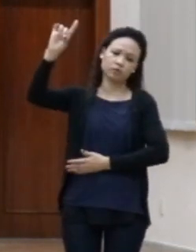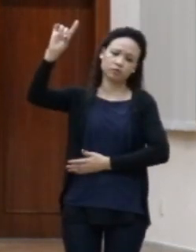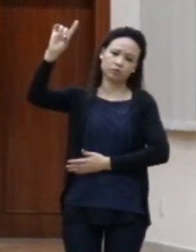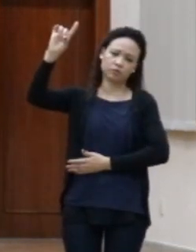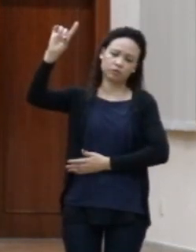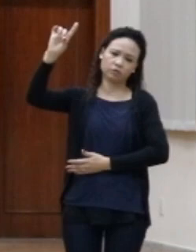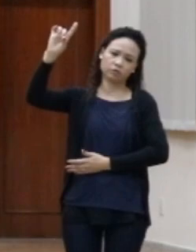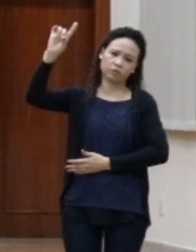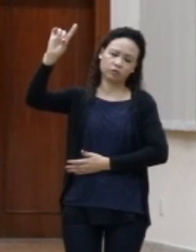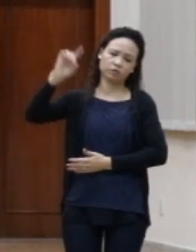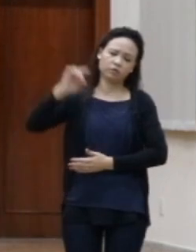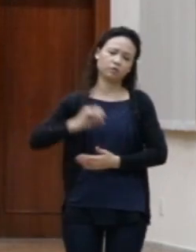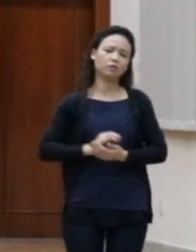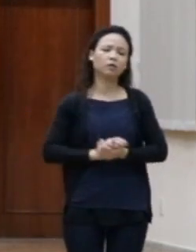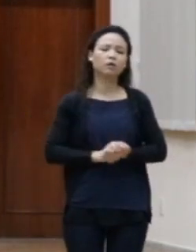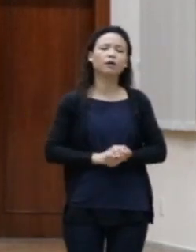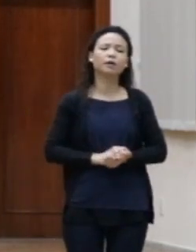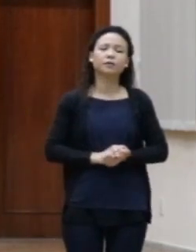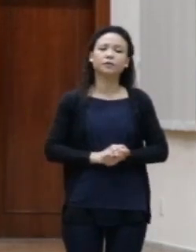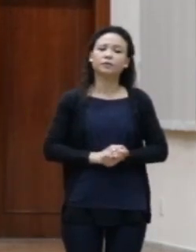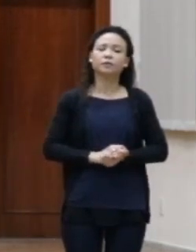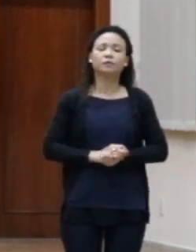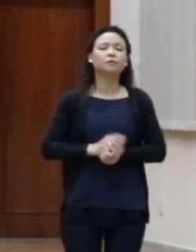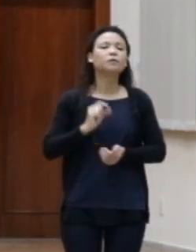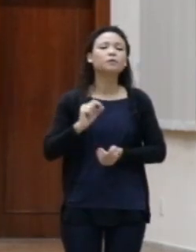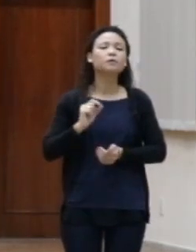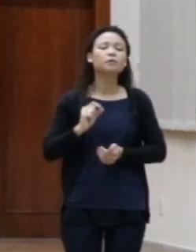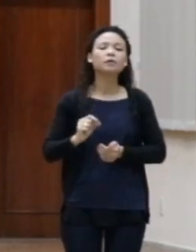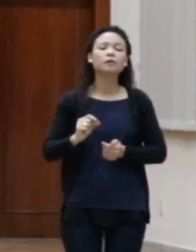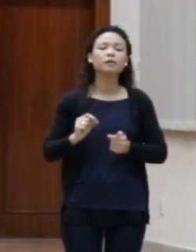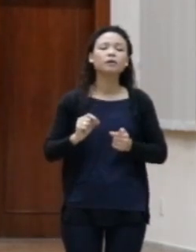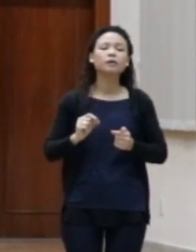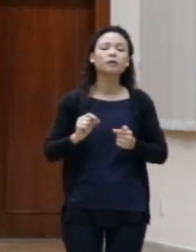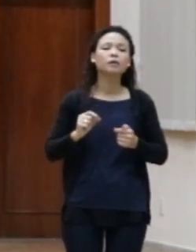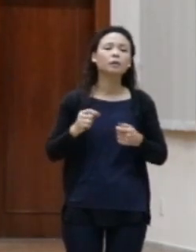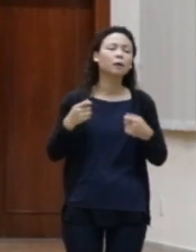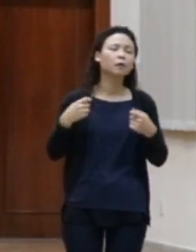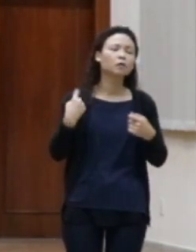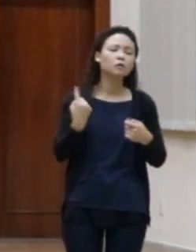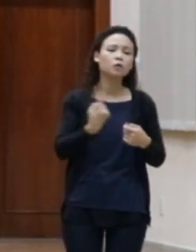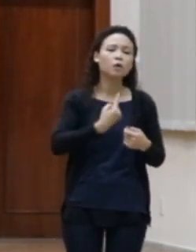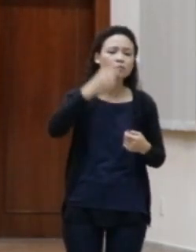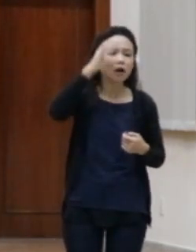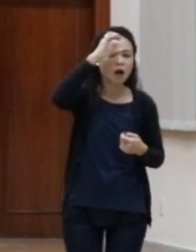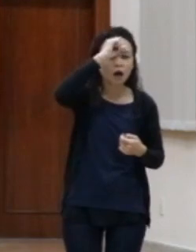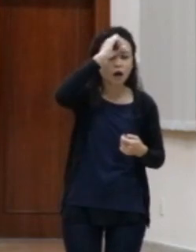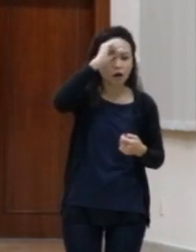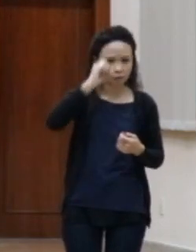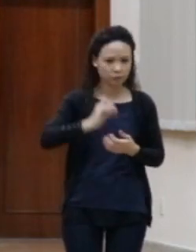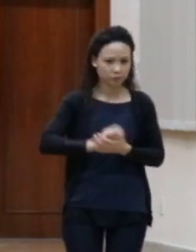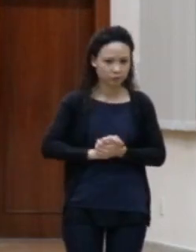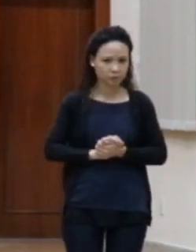isso, meu querido? Podemos aprender é que a cura, ele exibe a obra poderosa de Deus na